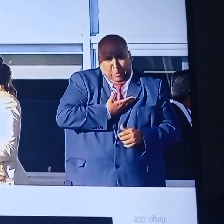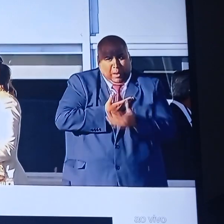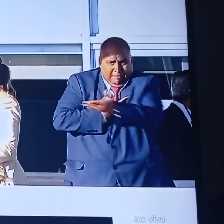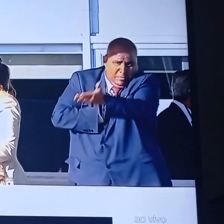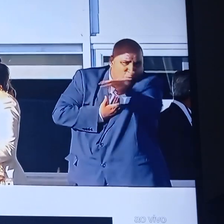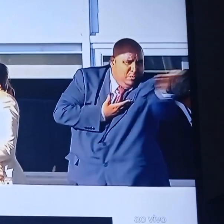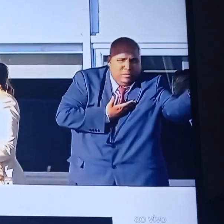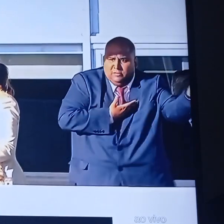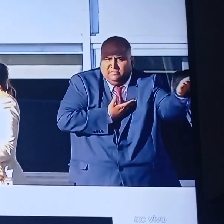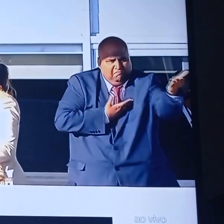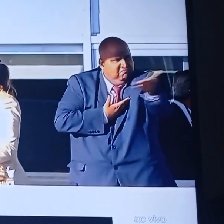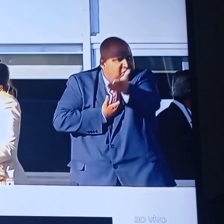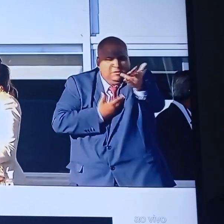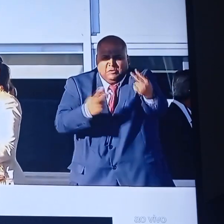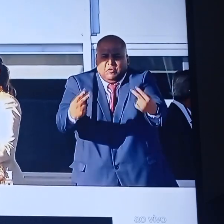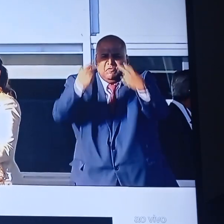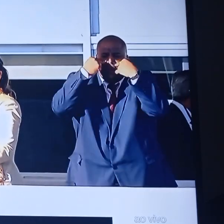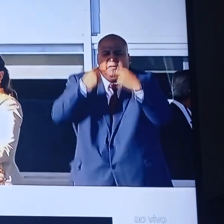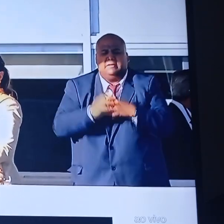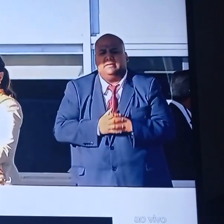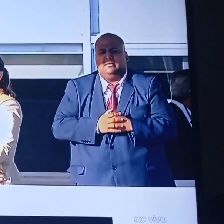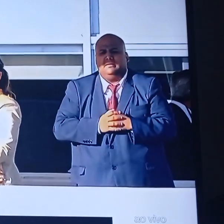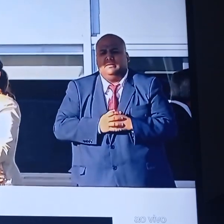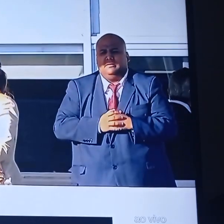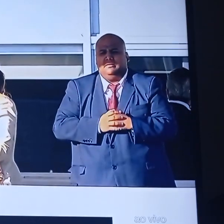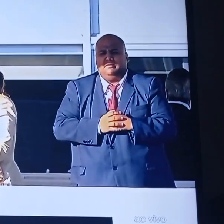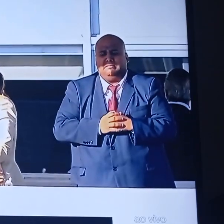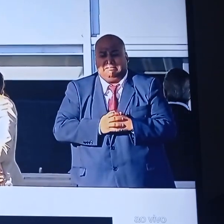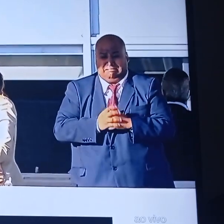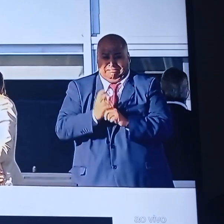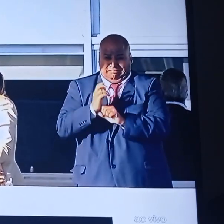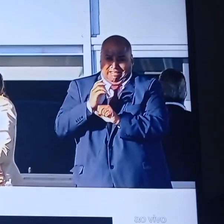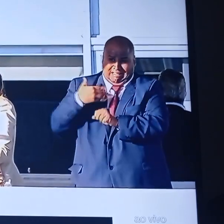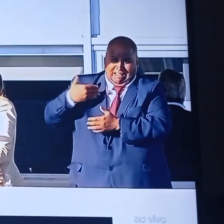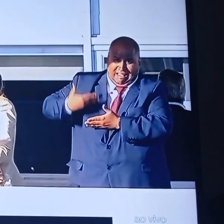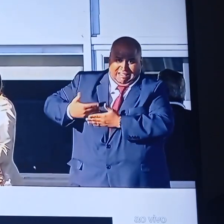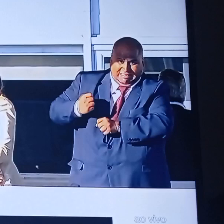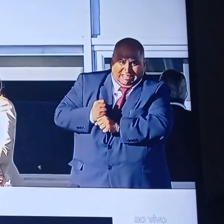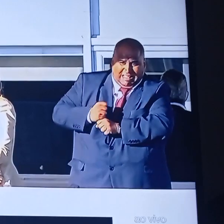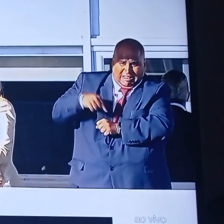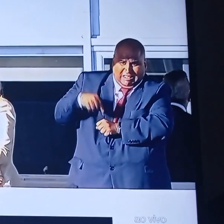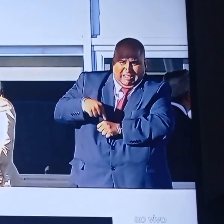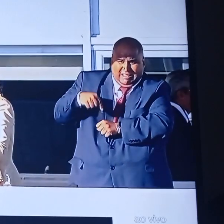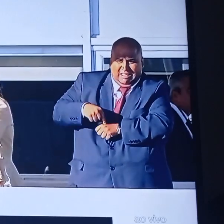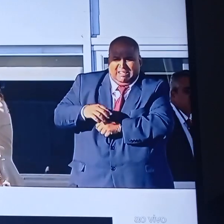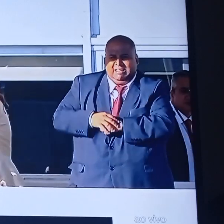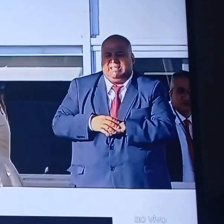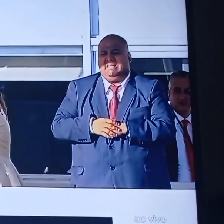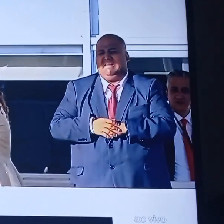amigos e minhas amigas, nesses últimos anos,